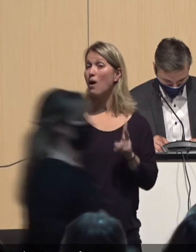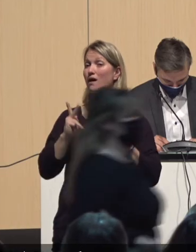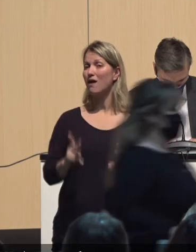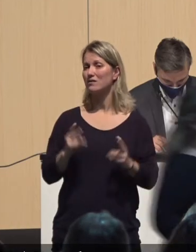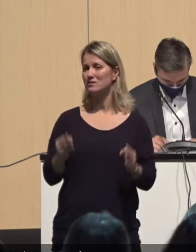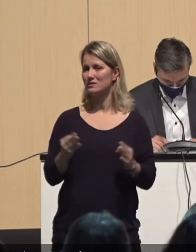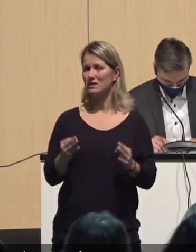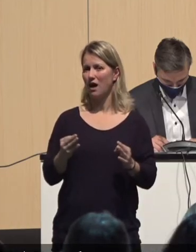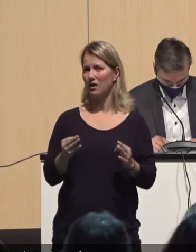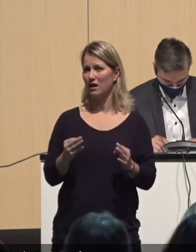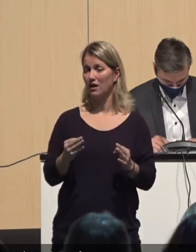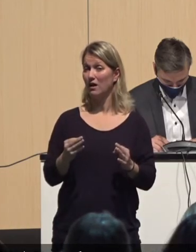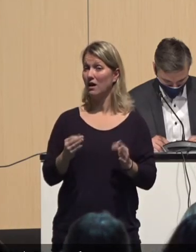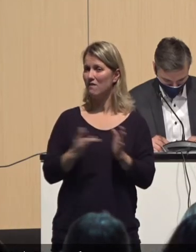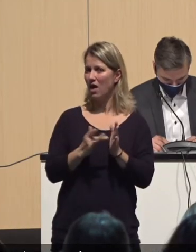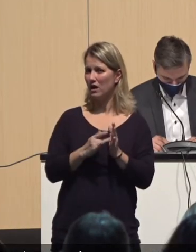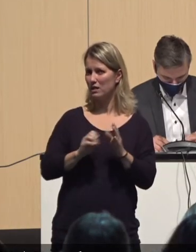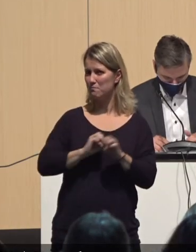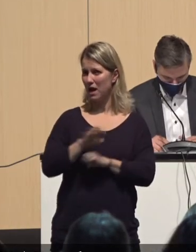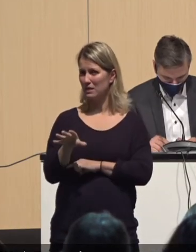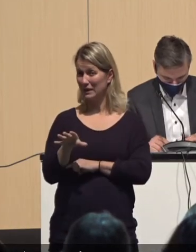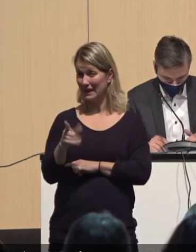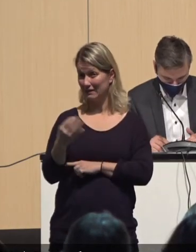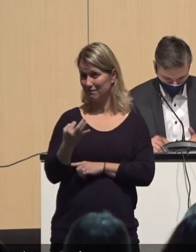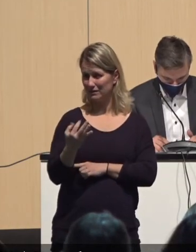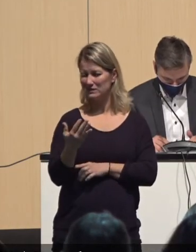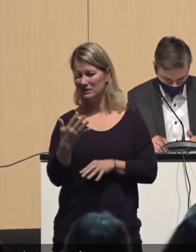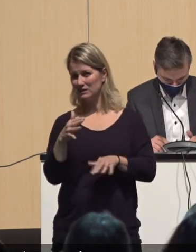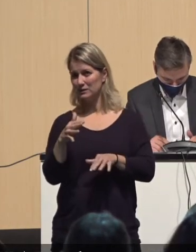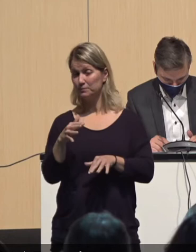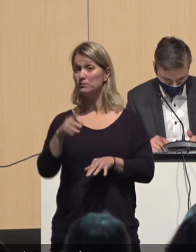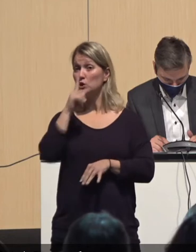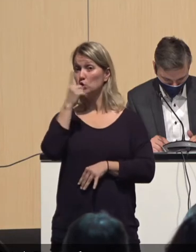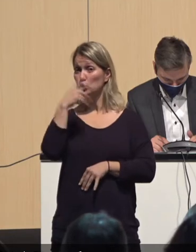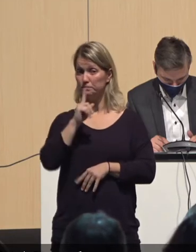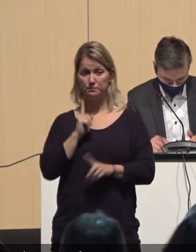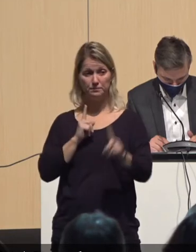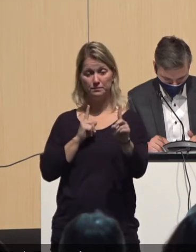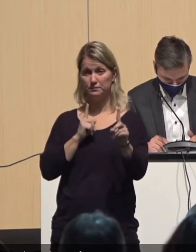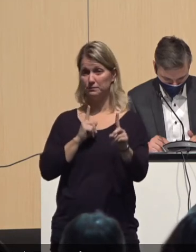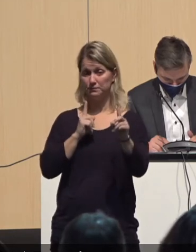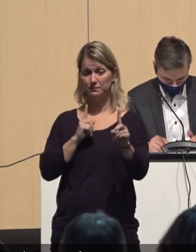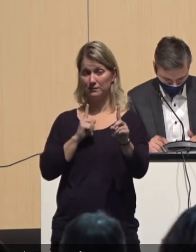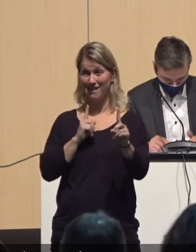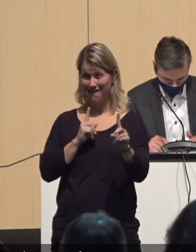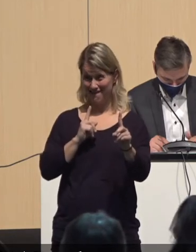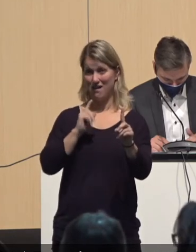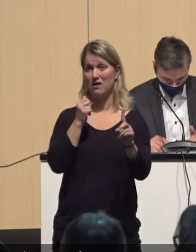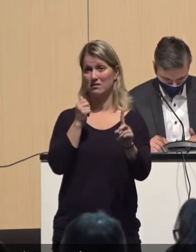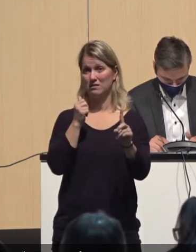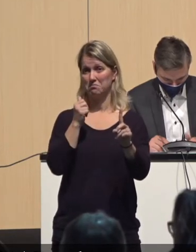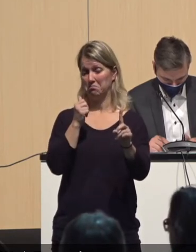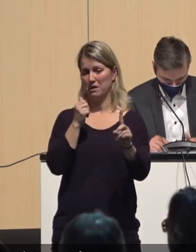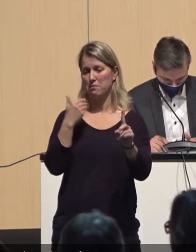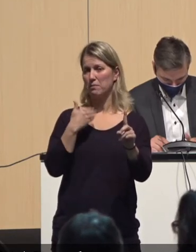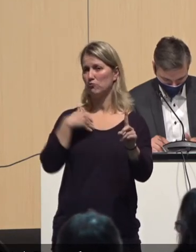ein pandemisches Problem dann, sondern in dem Moment, wo einer der Seiten aktuell Märkte absagt, ob das die